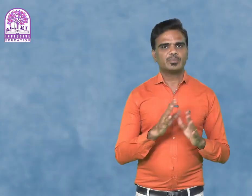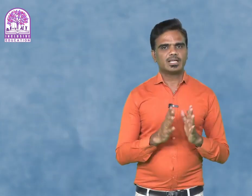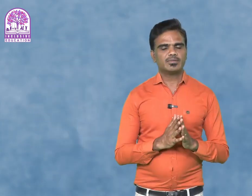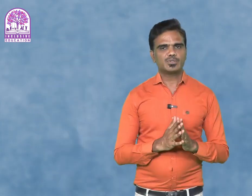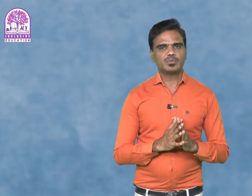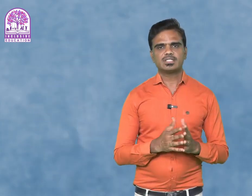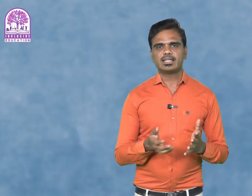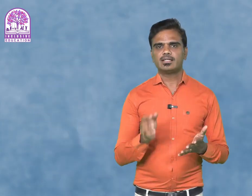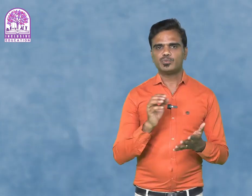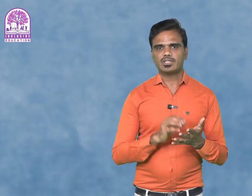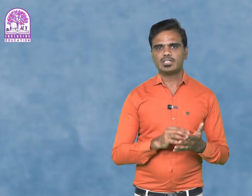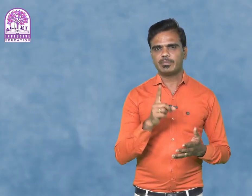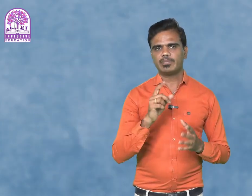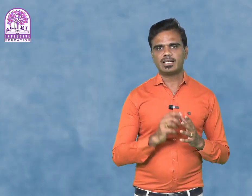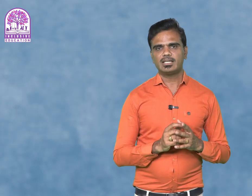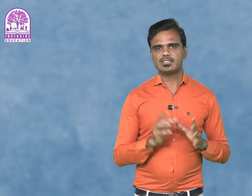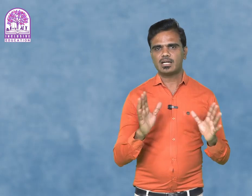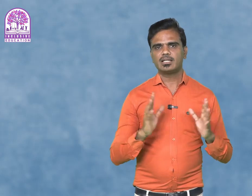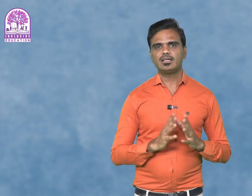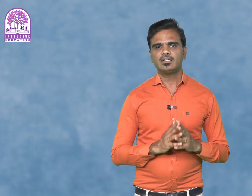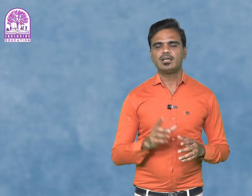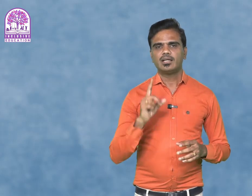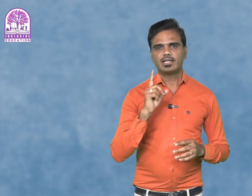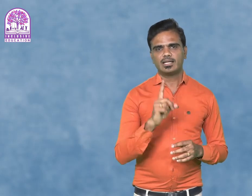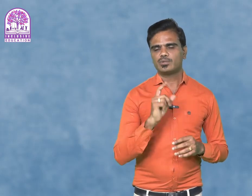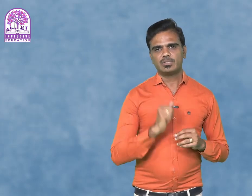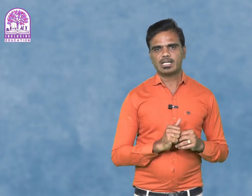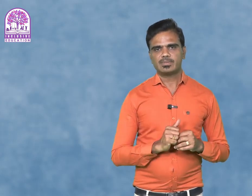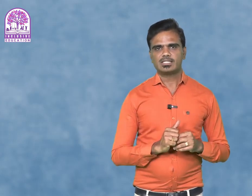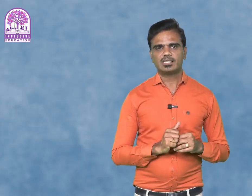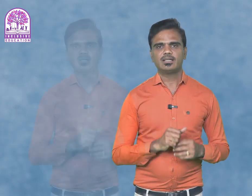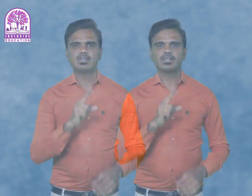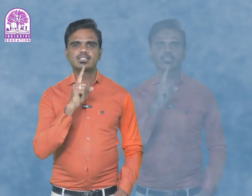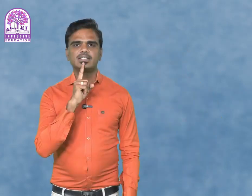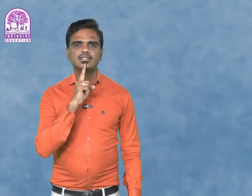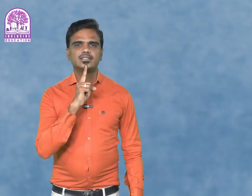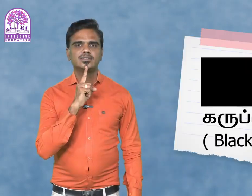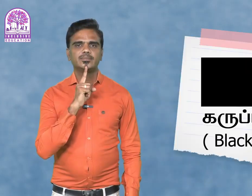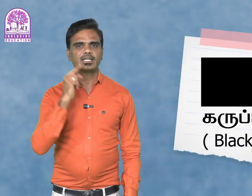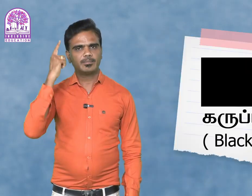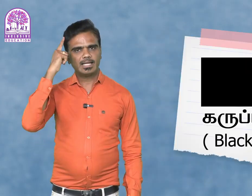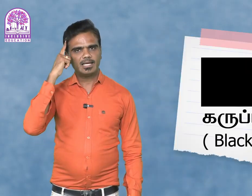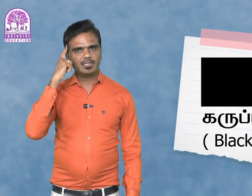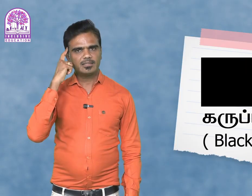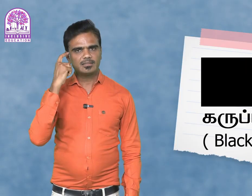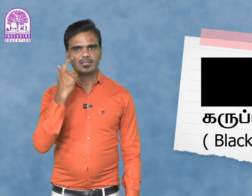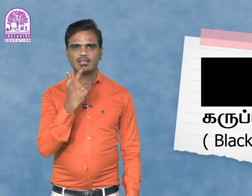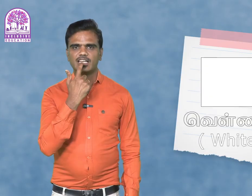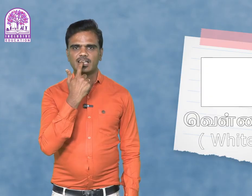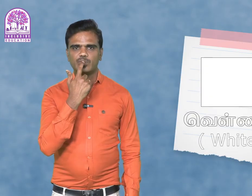நான் இதுவரை சொல்லிக் கொடுத்த சைன் எல்லாத்தையும் ஒரு தடவை ரிப்பீட் பண்ணுறேன் ஷார்ட்டாக, நீங்கள் எல்லாம் தொடர்ந்து ப்ராக்டிஸ் பண்ணுங்கள், சரிங்களா. ஃபஸ்ட்டு பாருங்கள், பிளாக்,